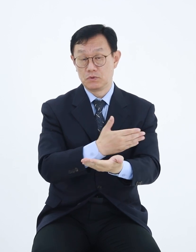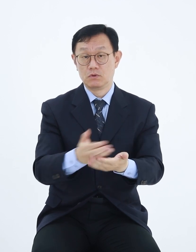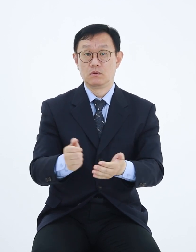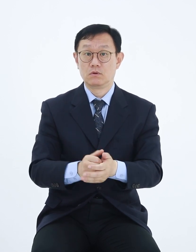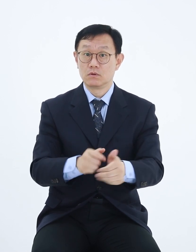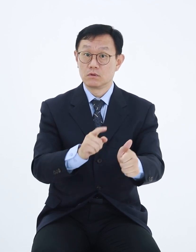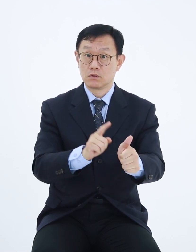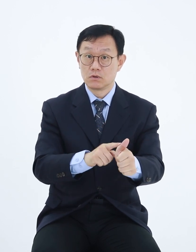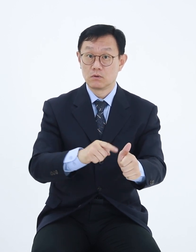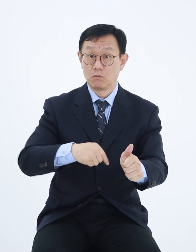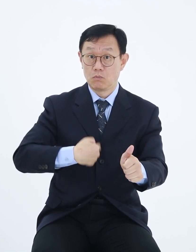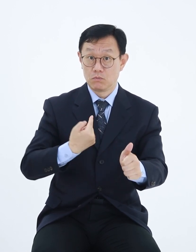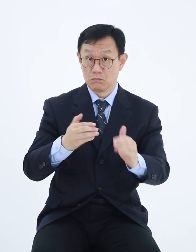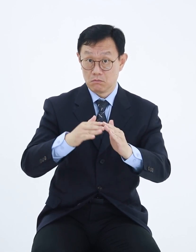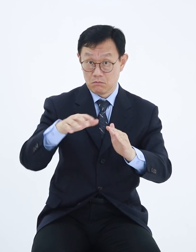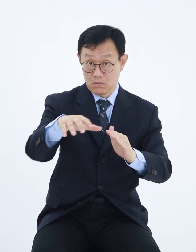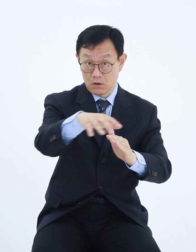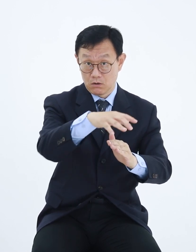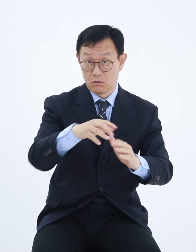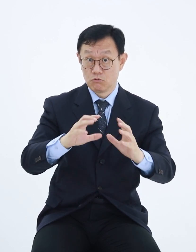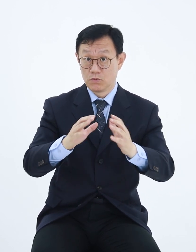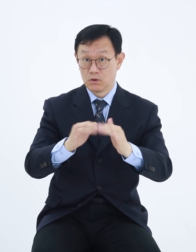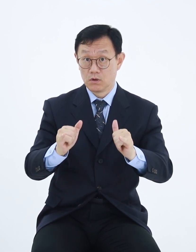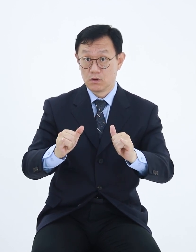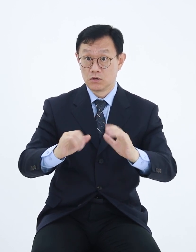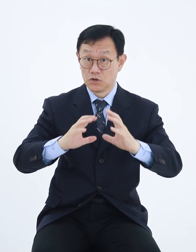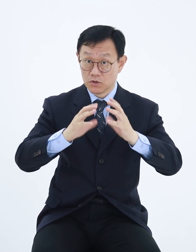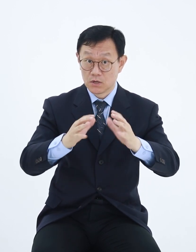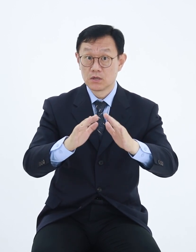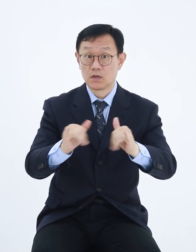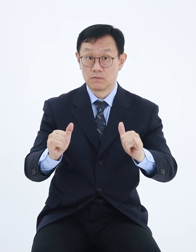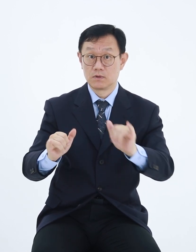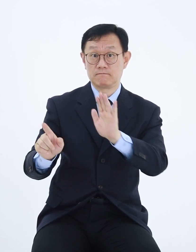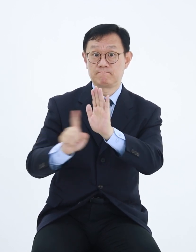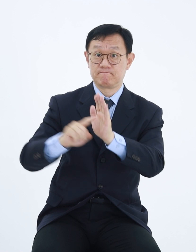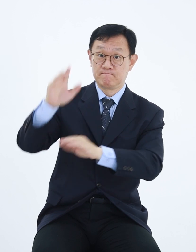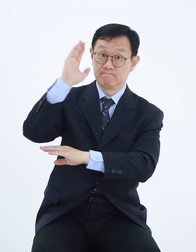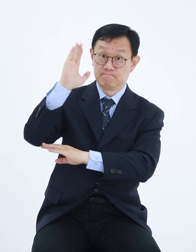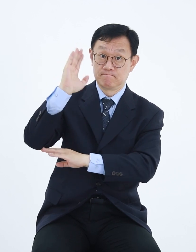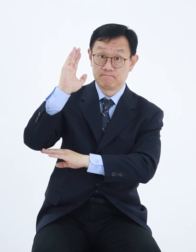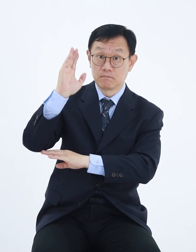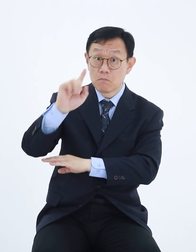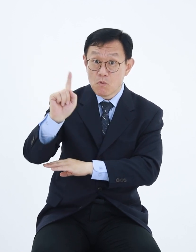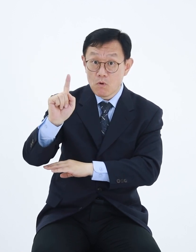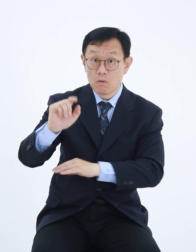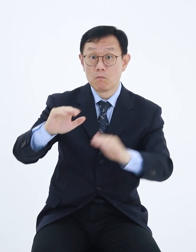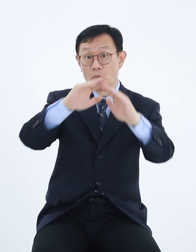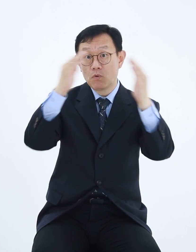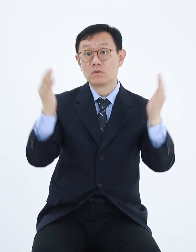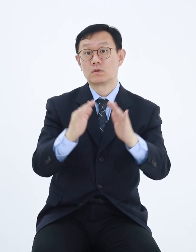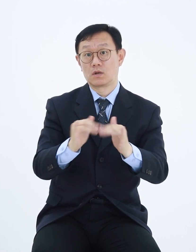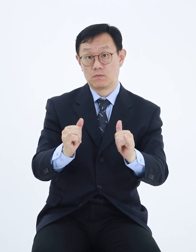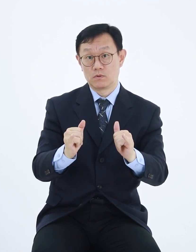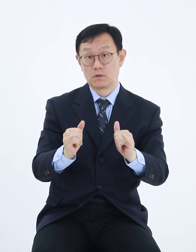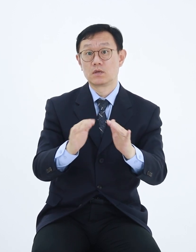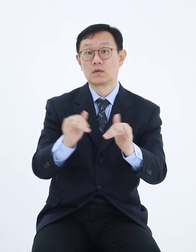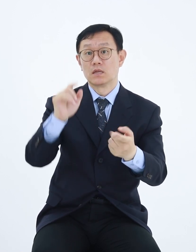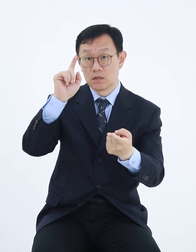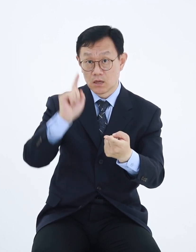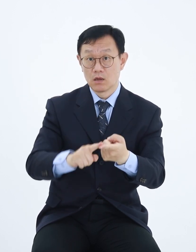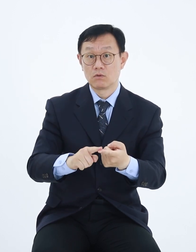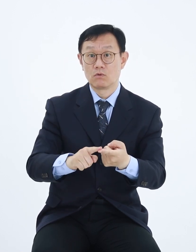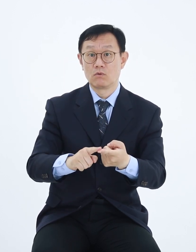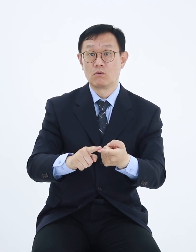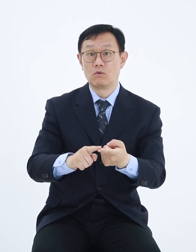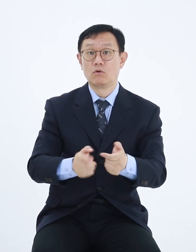자기 마을 주민과 국민들, 그리고 전 세계 사람들에게 이야기하고자 하는 것. 모든 사람은 인간으로서의 존엄과